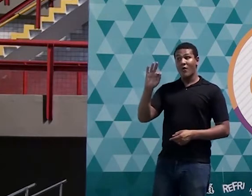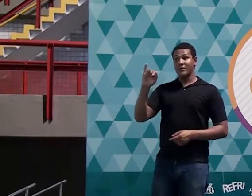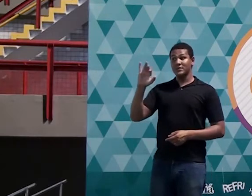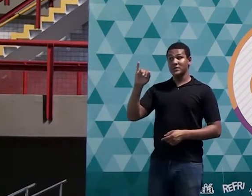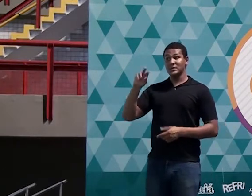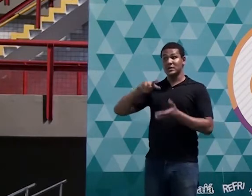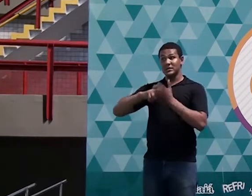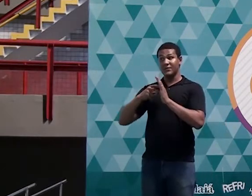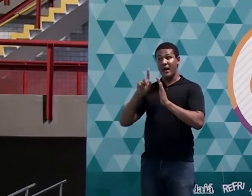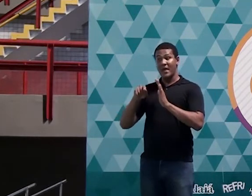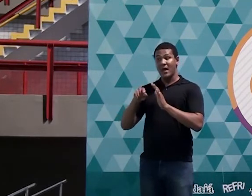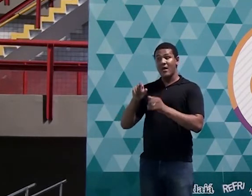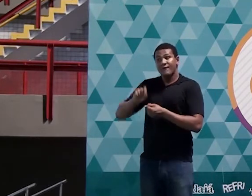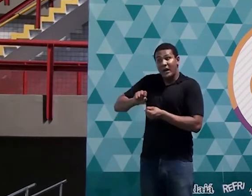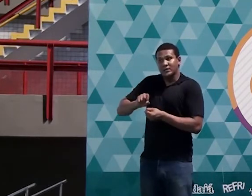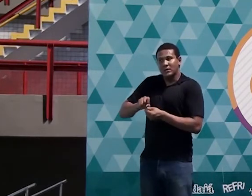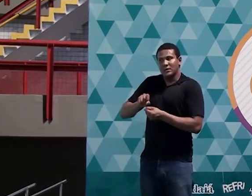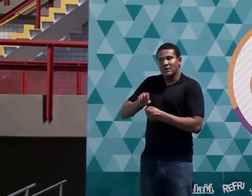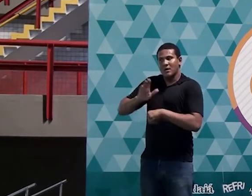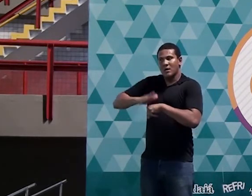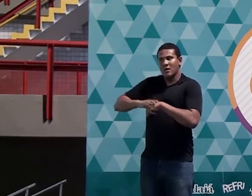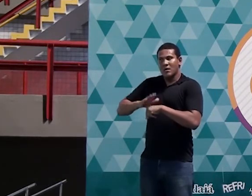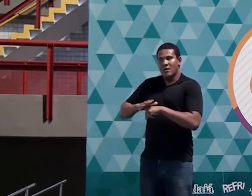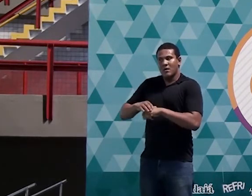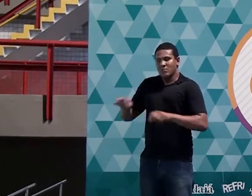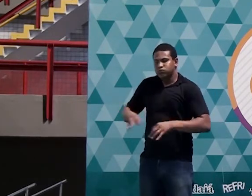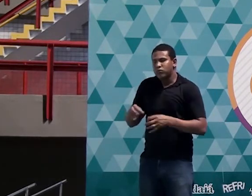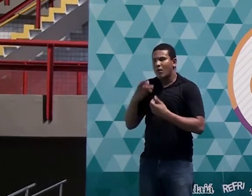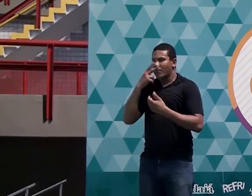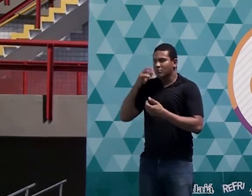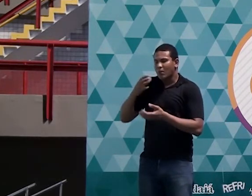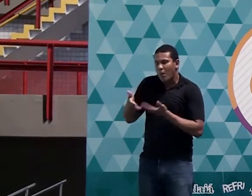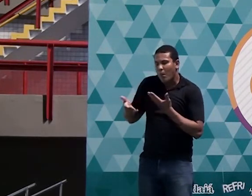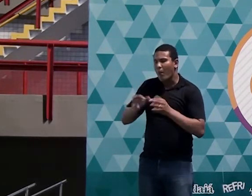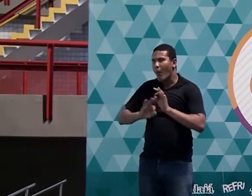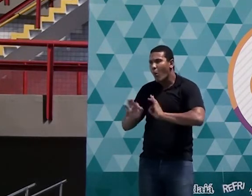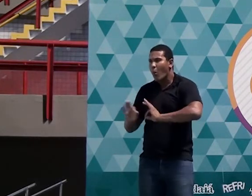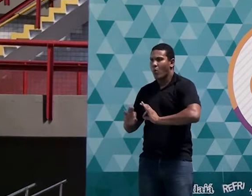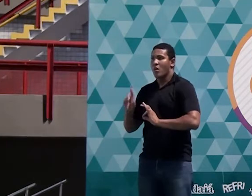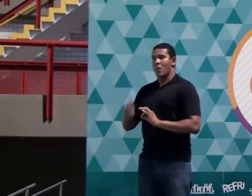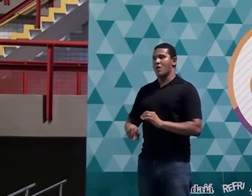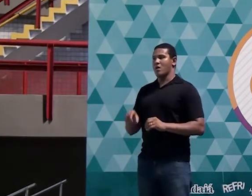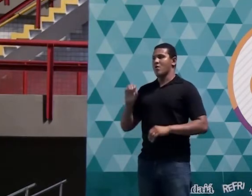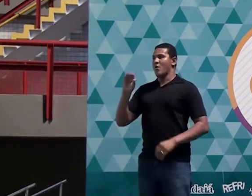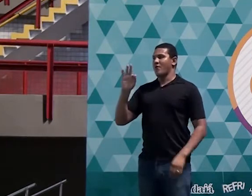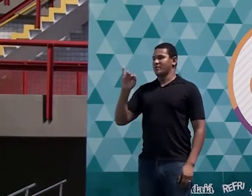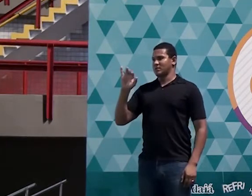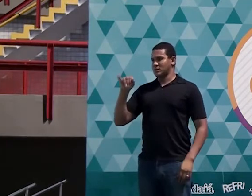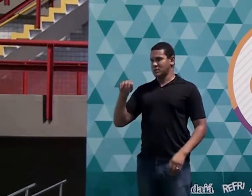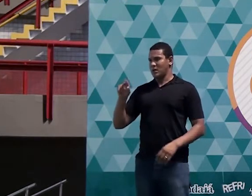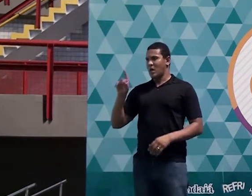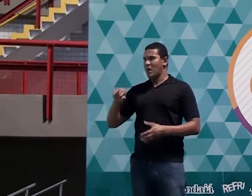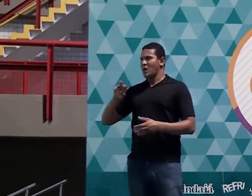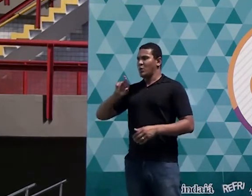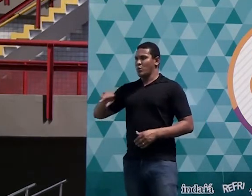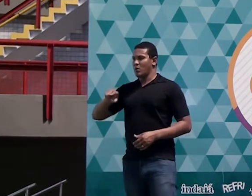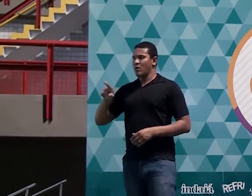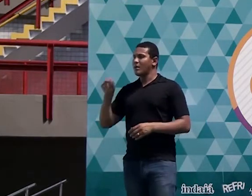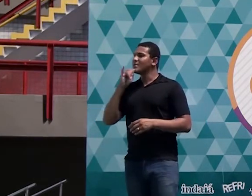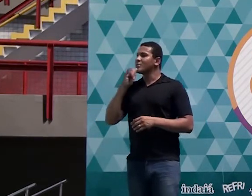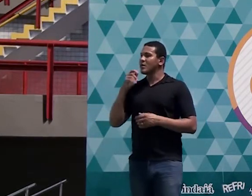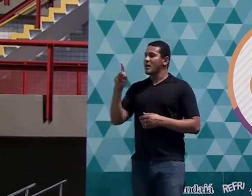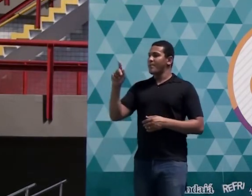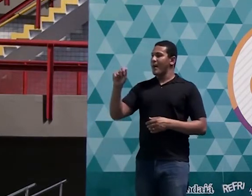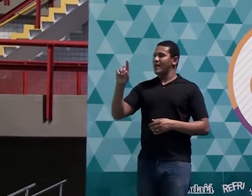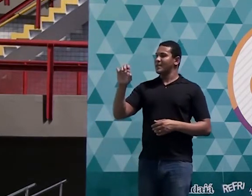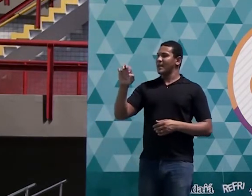produz as coisas. É uma indústria manufatureira, tá bom? Então, o nome correto não é padaria.